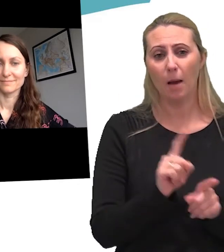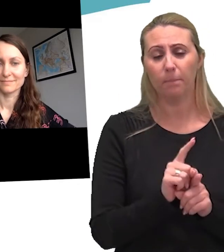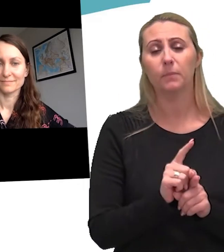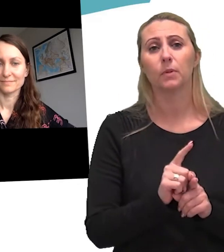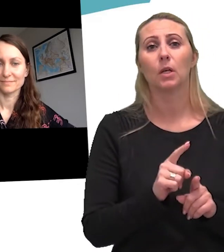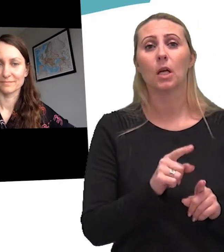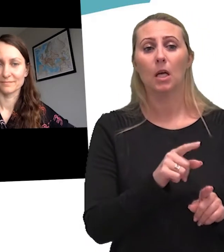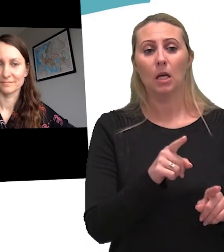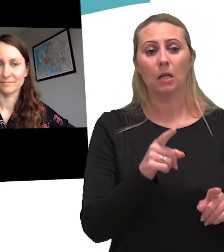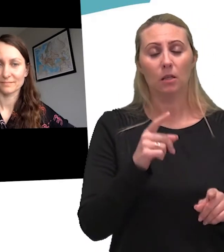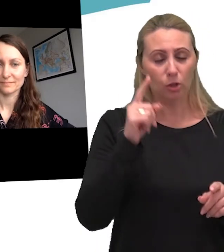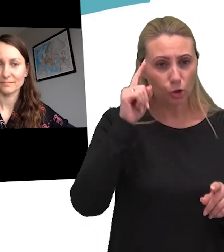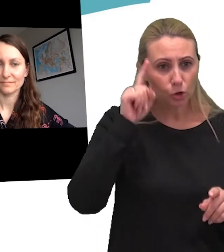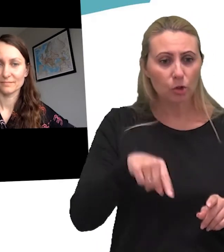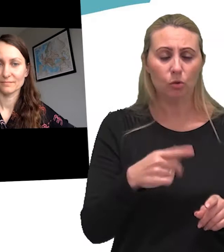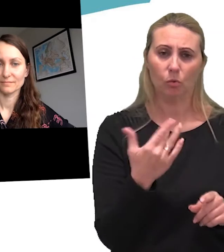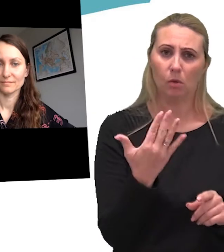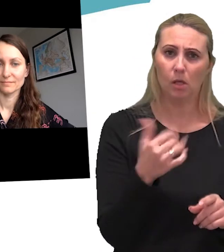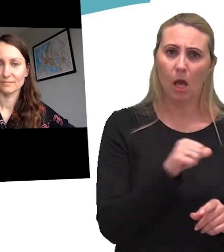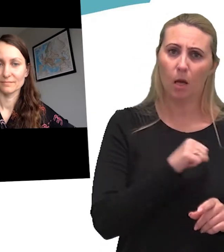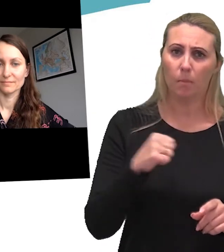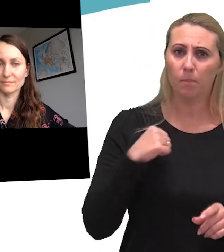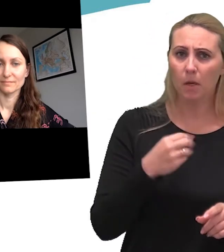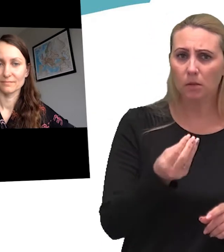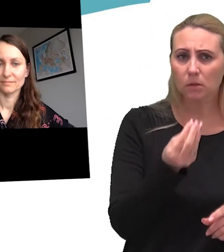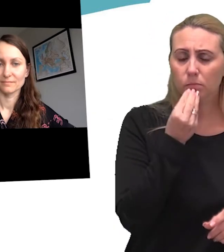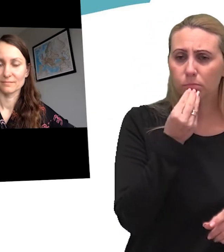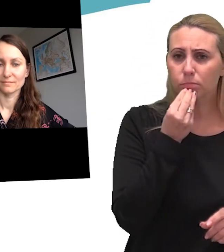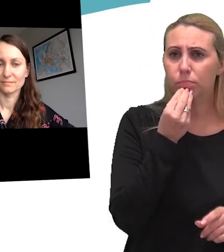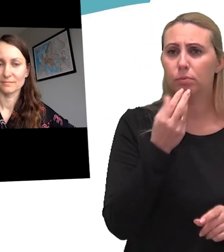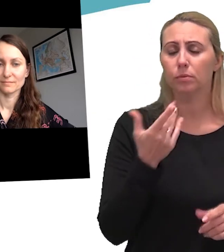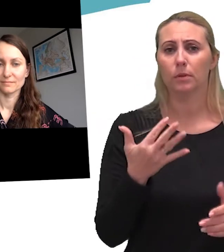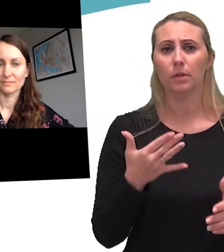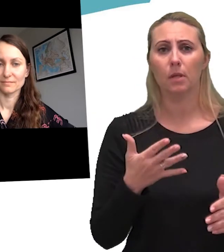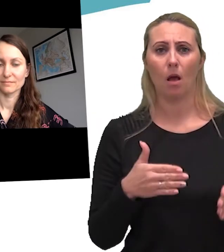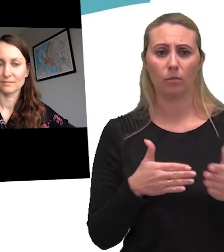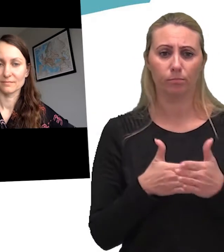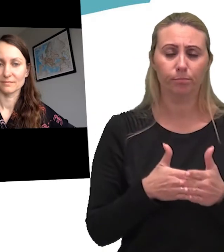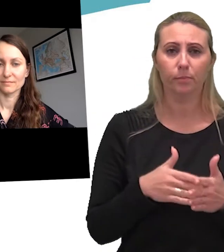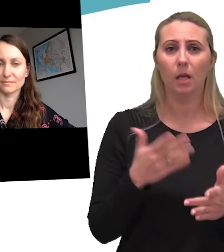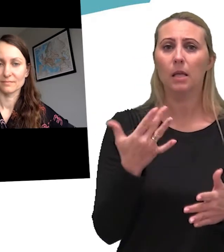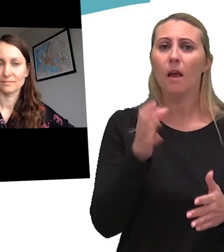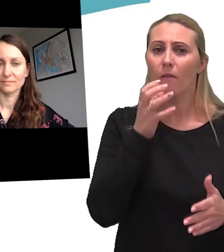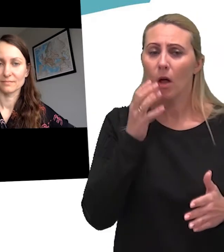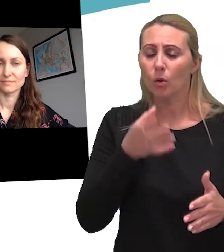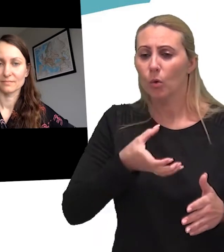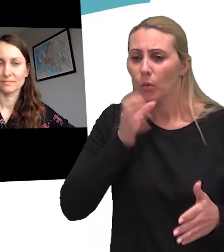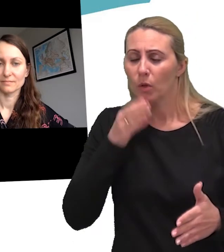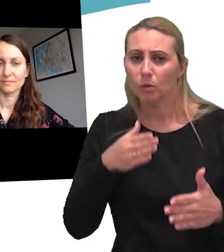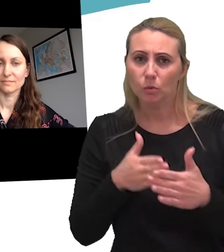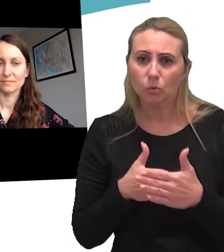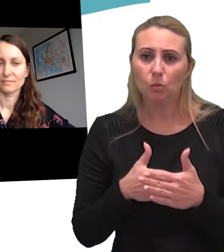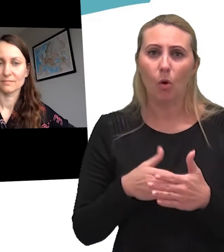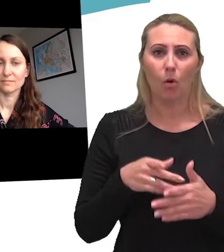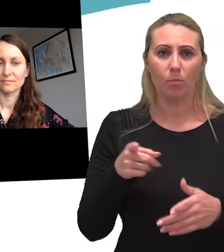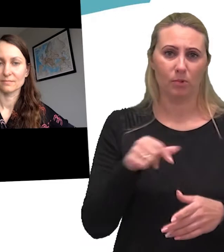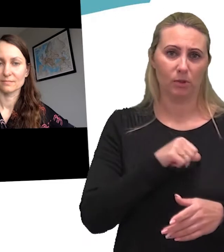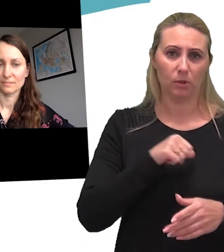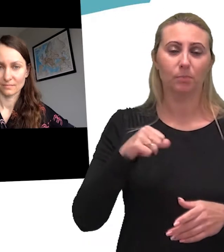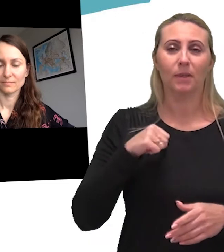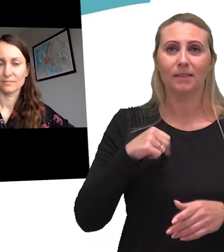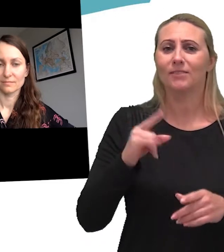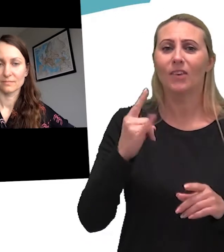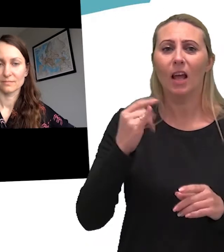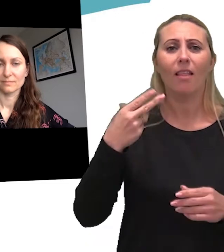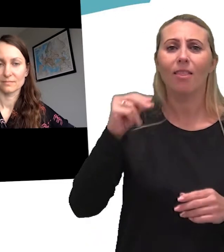jisai žino, kiek jam valgyti. Jisai žino, kiek jam vandens gerti. Tas žinojimas tai yra ne tai, kad protu